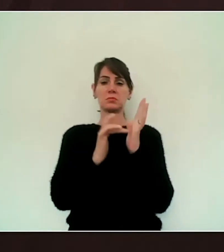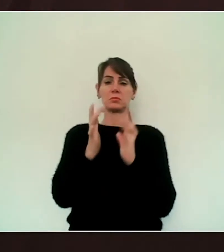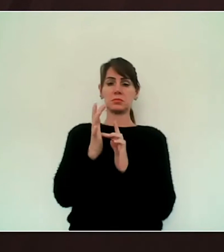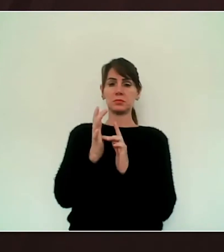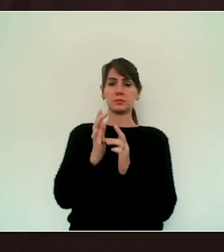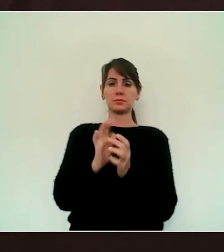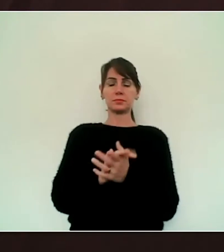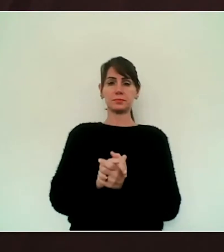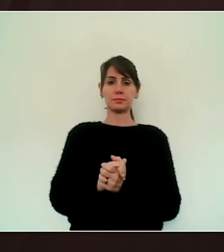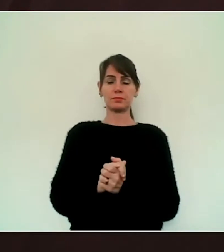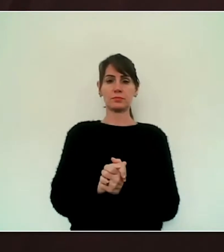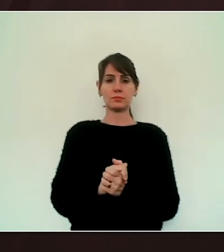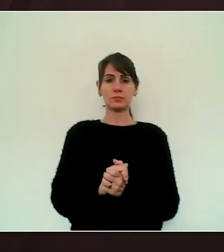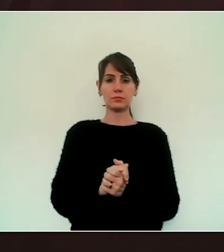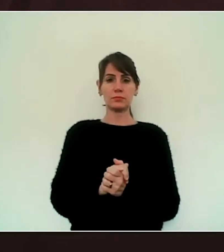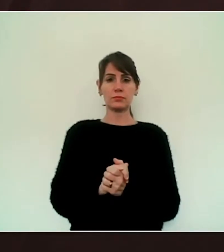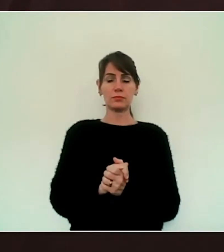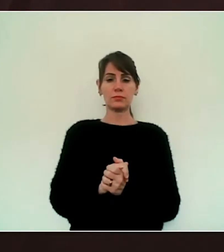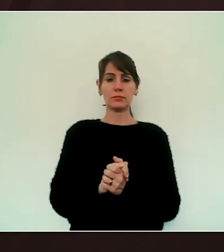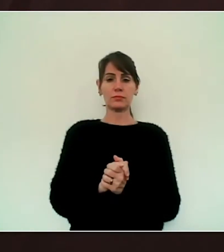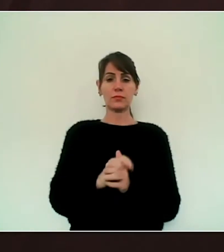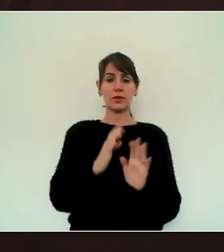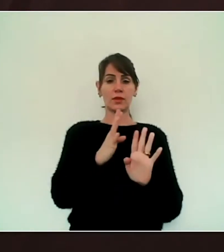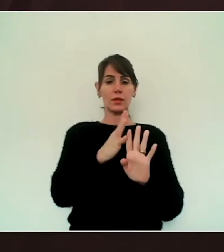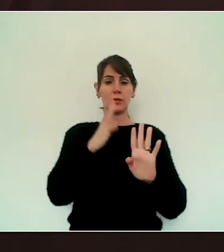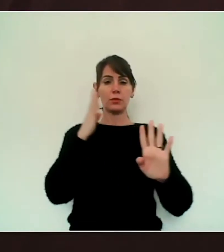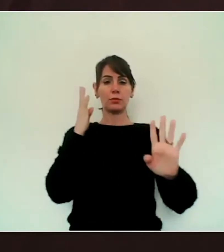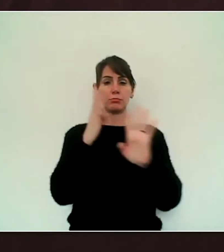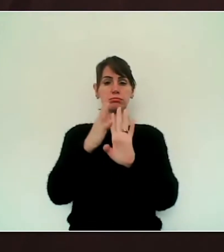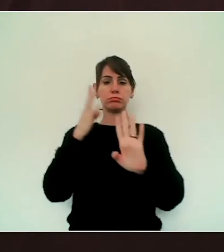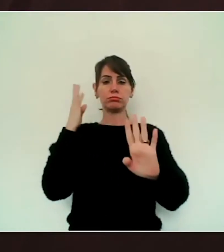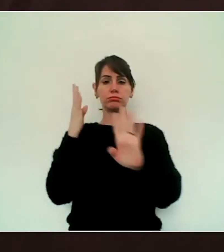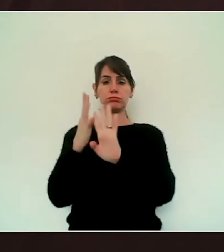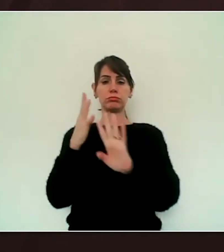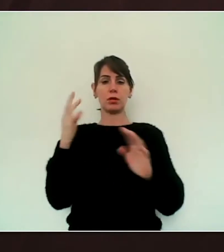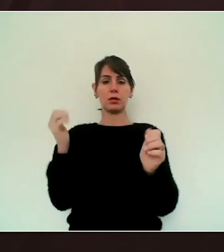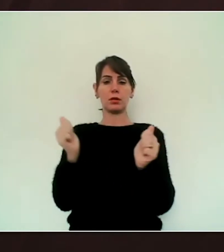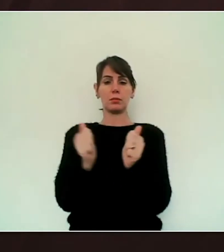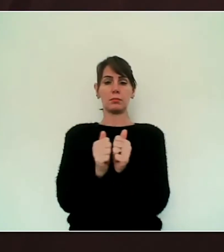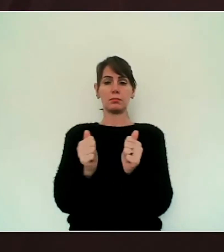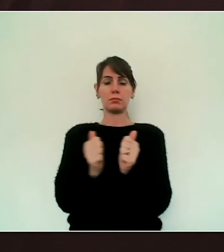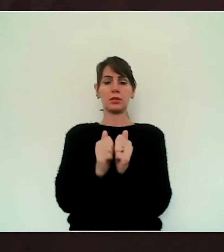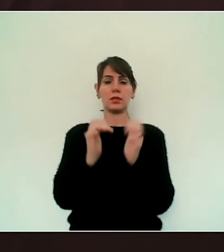E grandes multidões se reuniram perto dele, de modo que entrou num